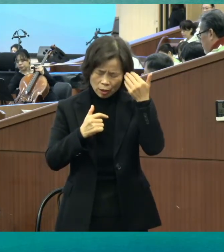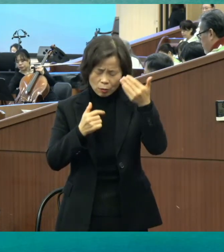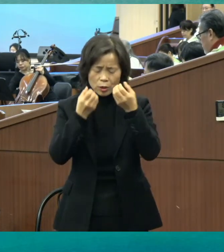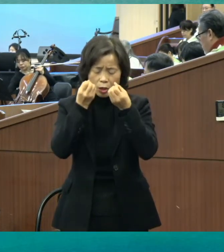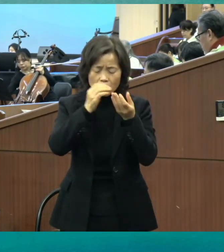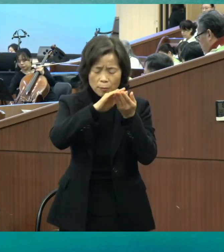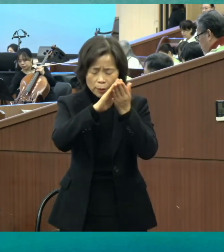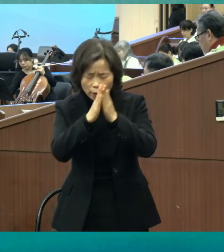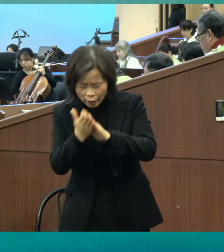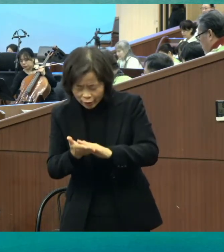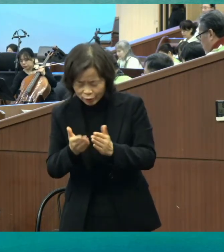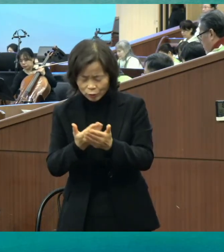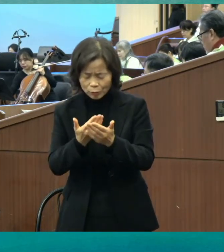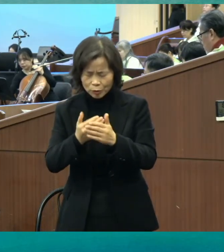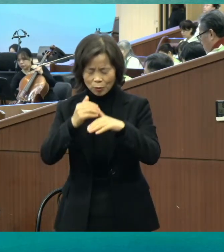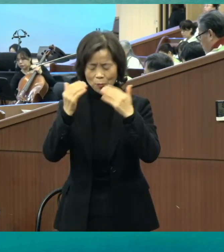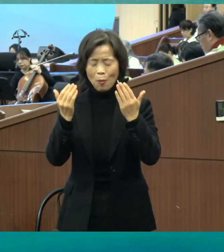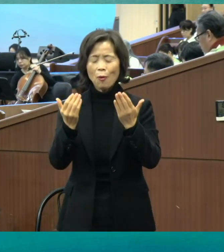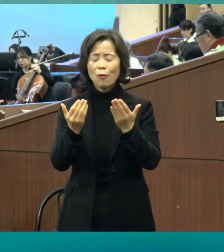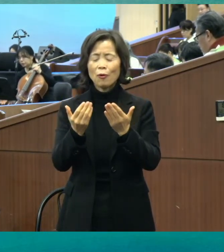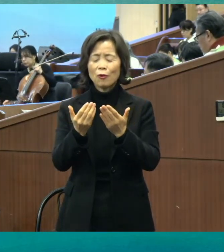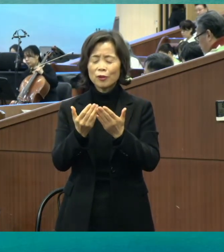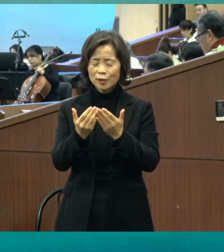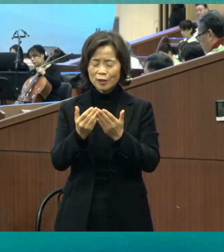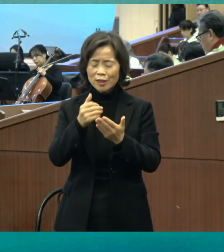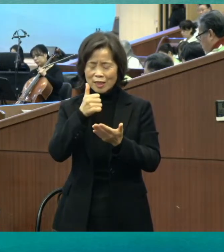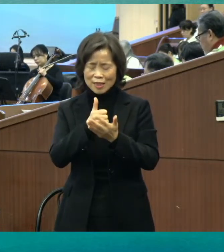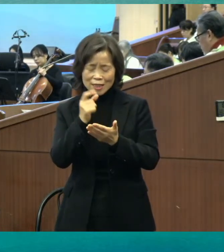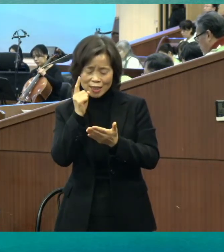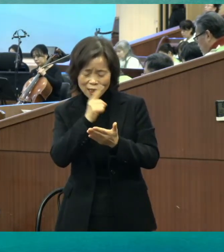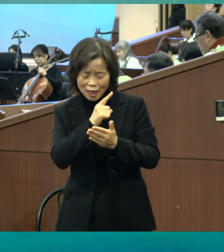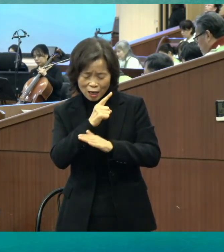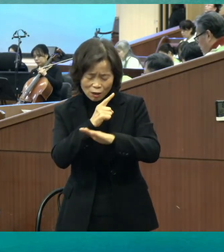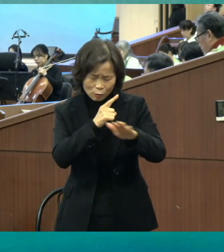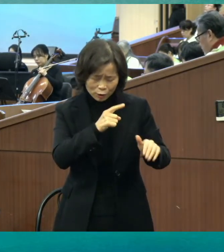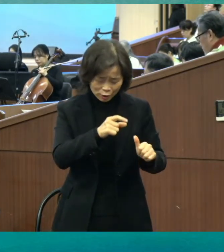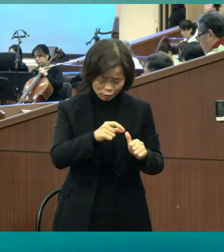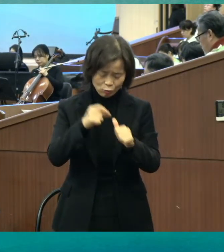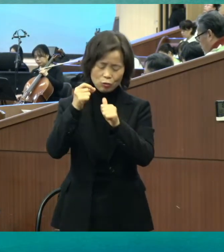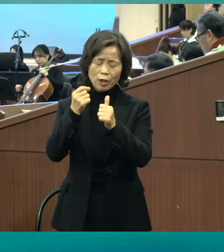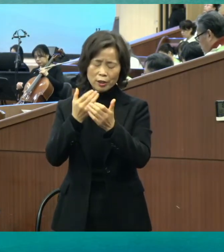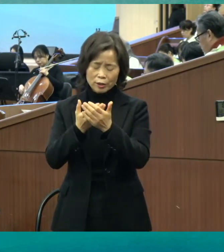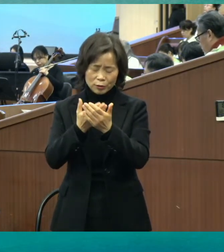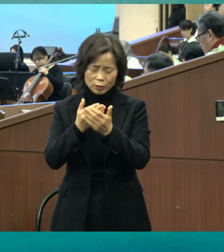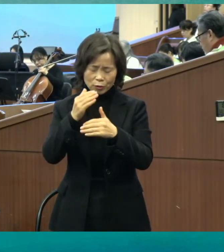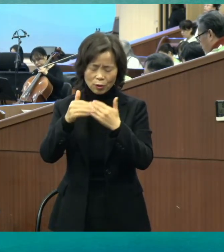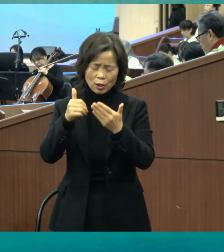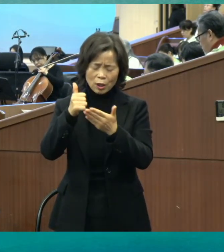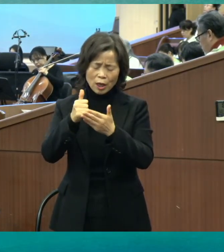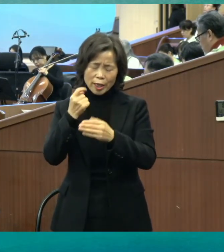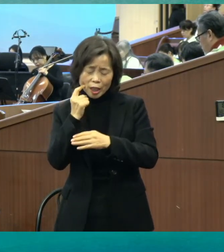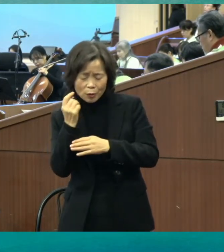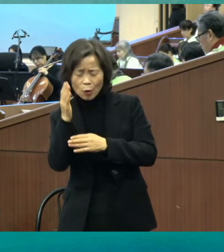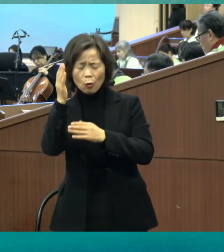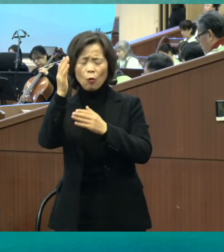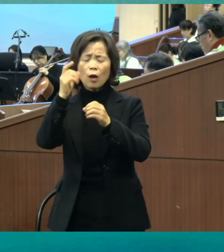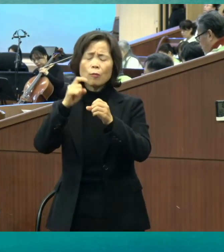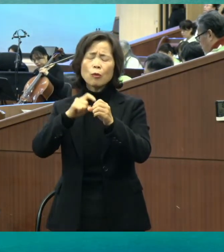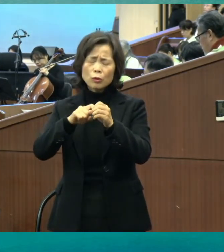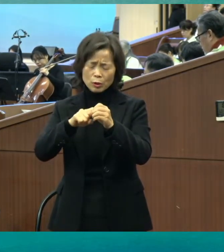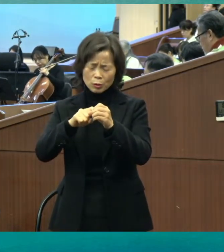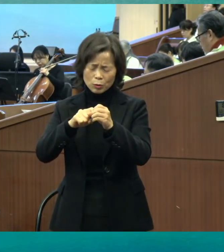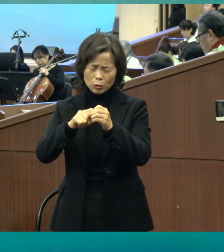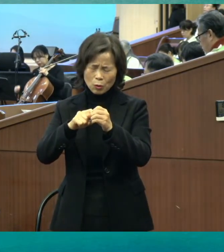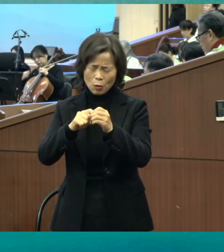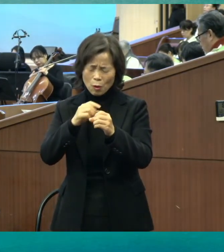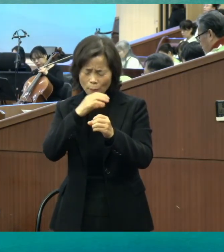해주시고 모든 죄악에서 우리를 건져내시며 하나님의 영광을 위해서만